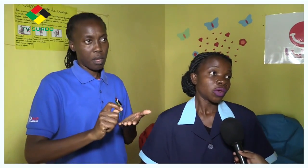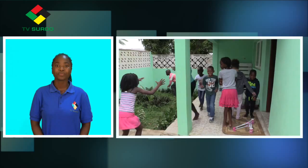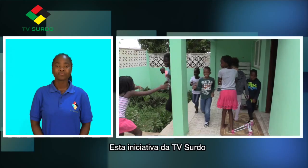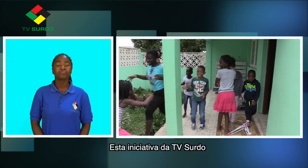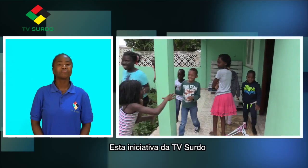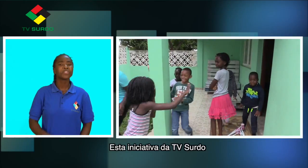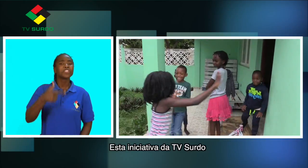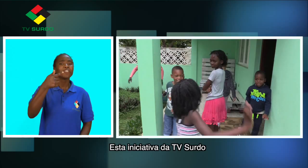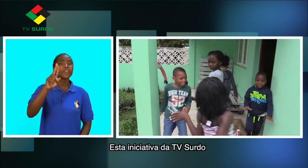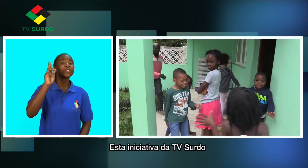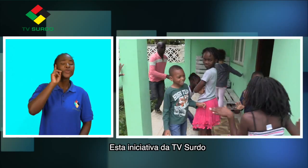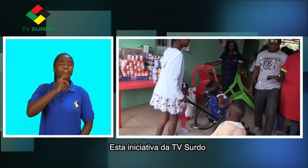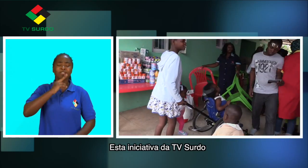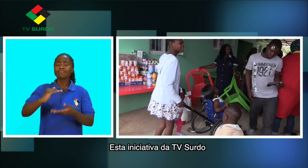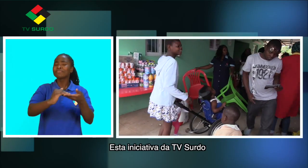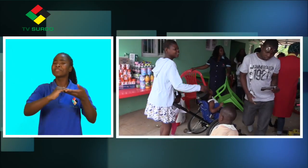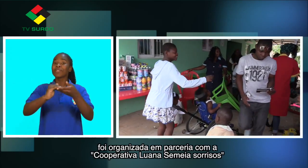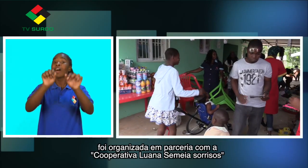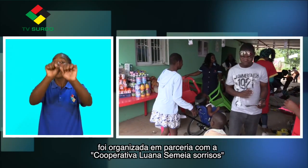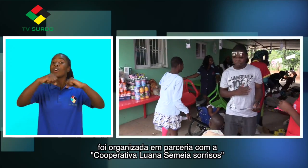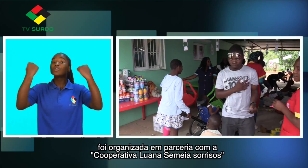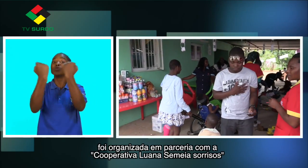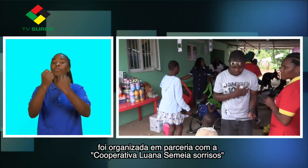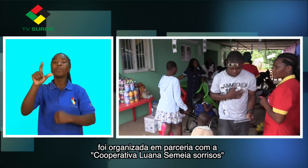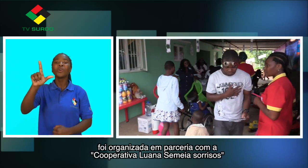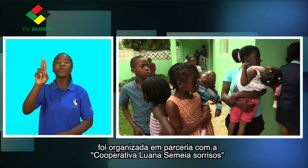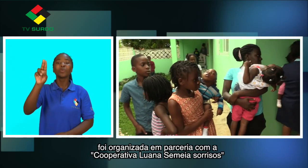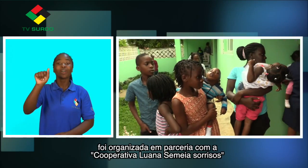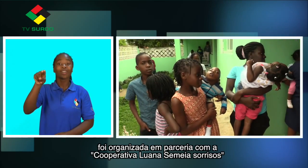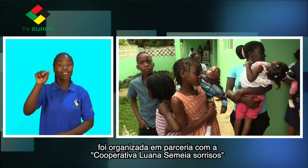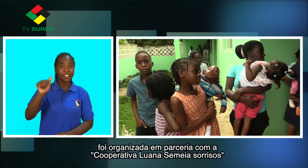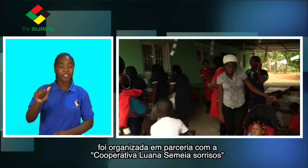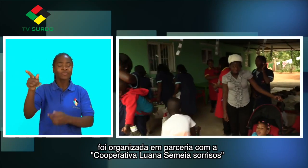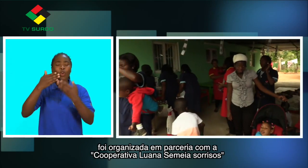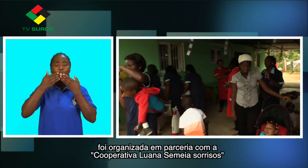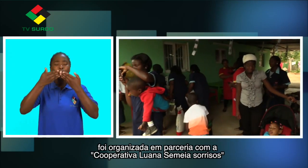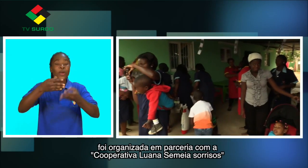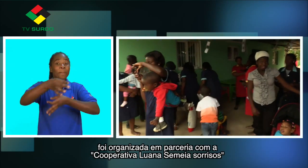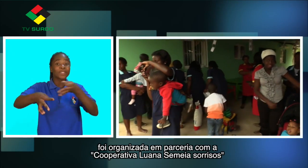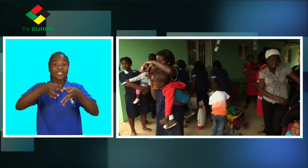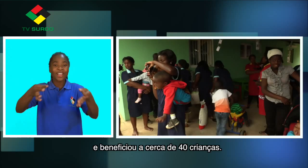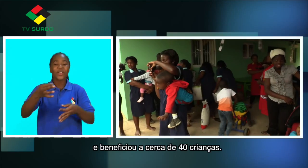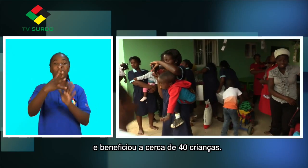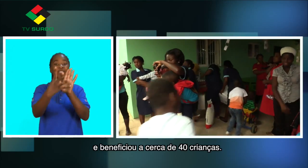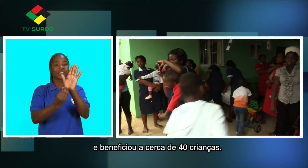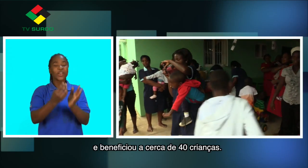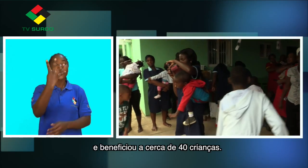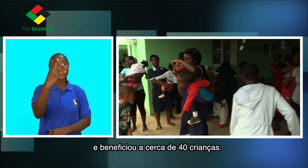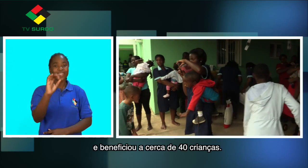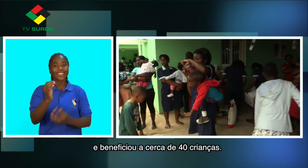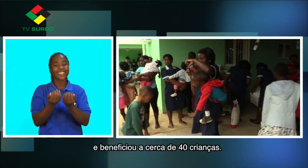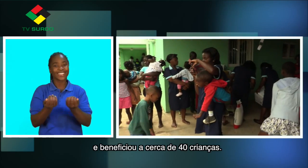Esta iniciativa da TV Surdo foi organizada em parceria com a cooperativa Luana Semeia Sorrisos e